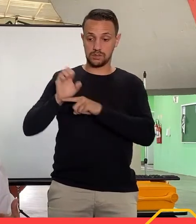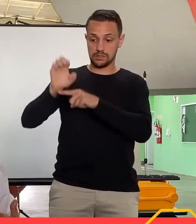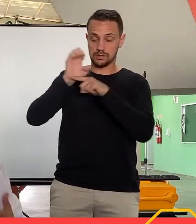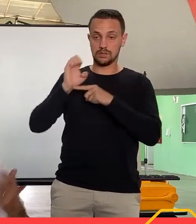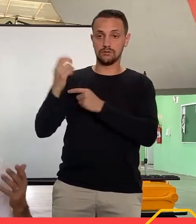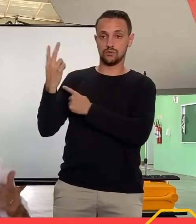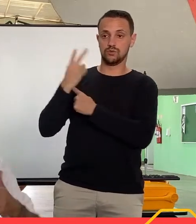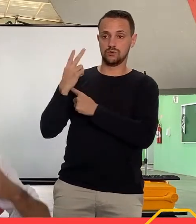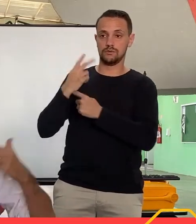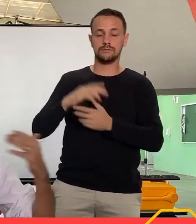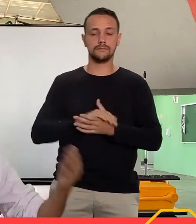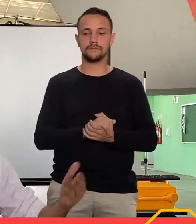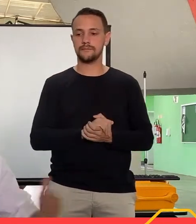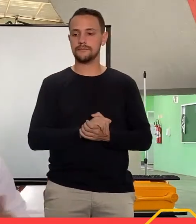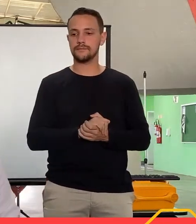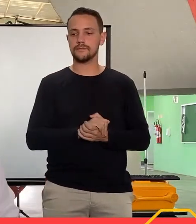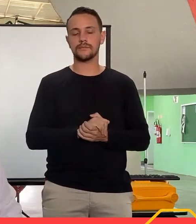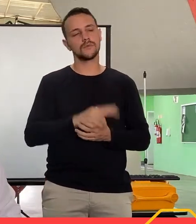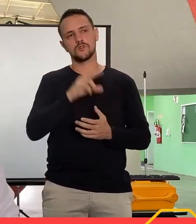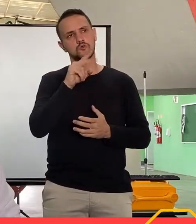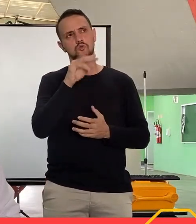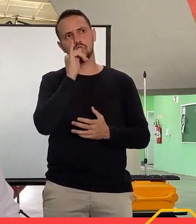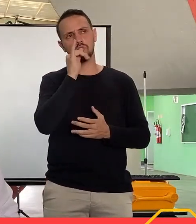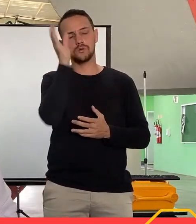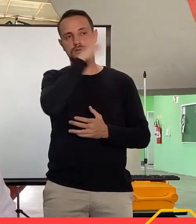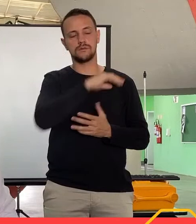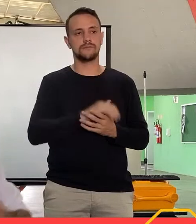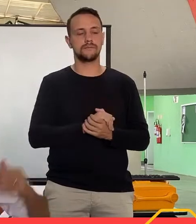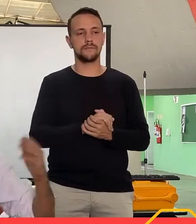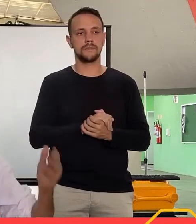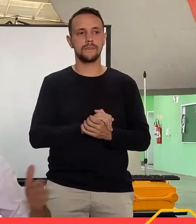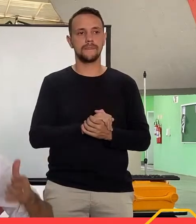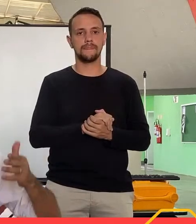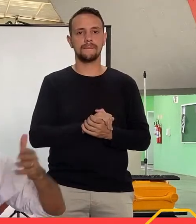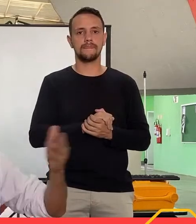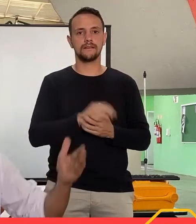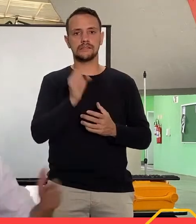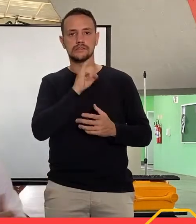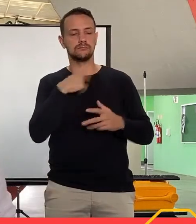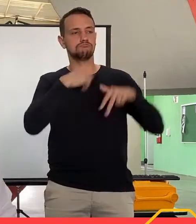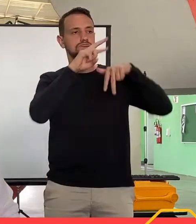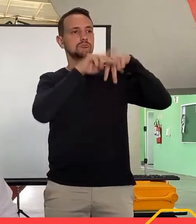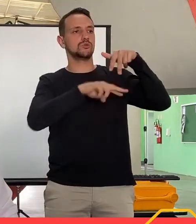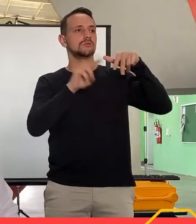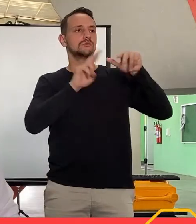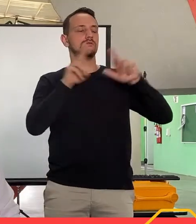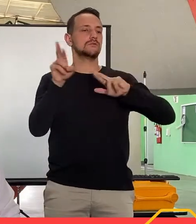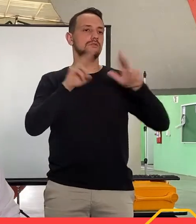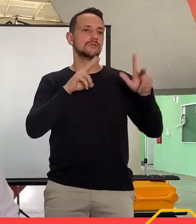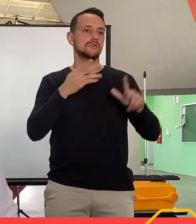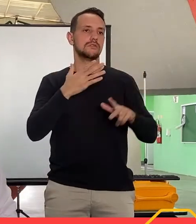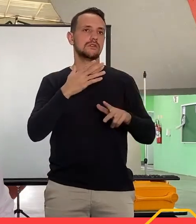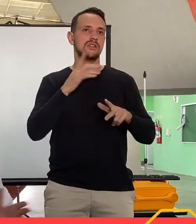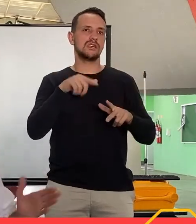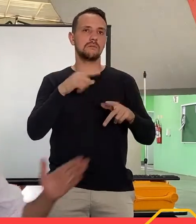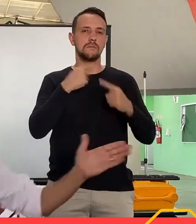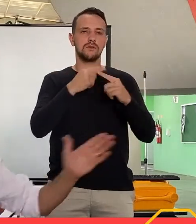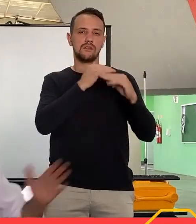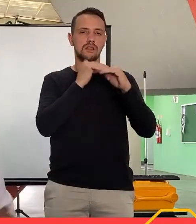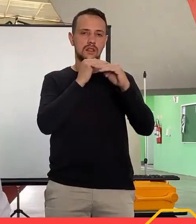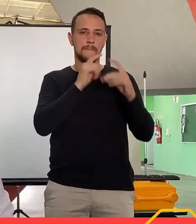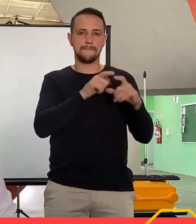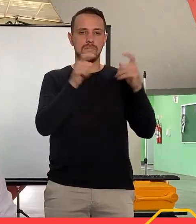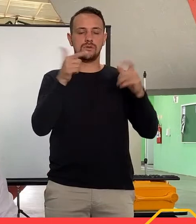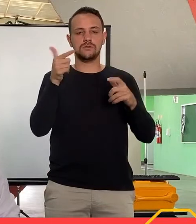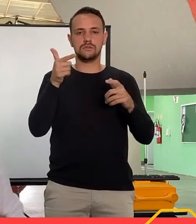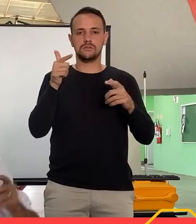Né? Assim como se eu tiver uma orientação sexual que não é, né, a padrão,